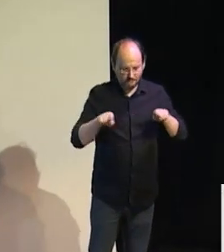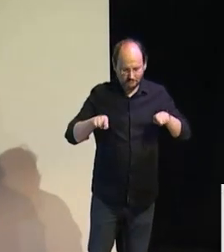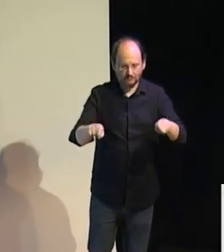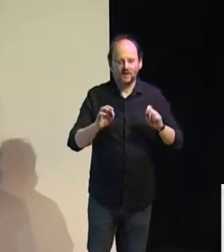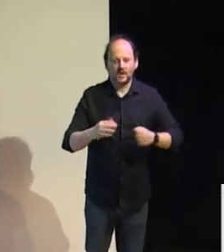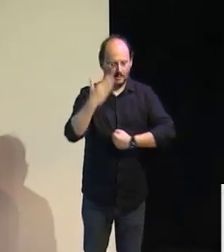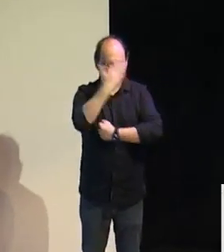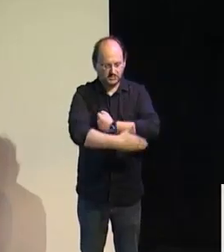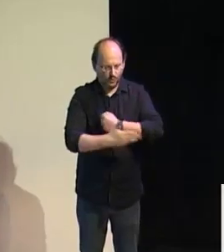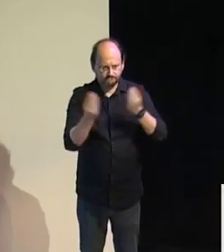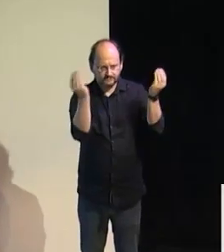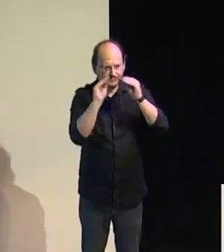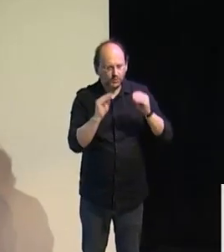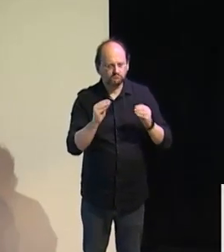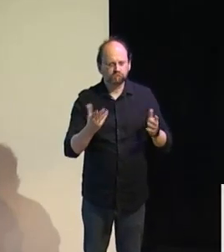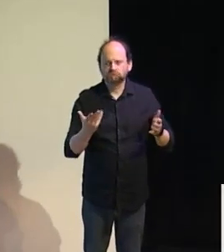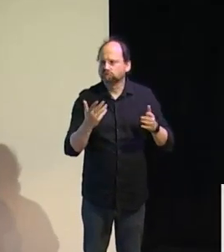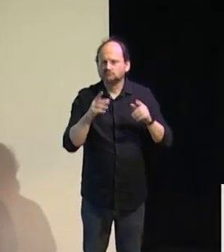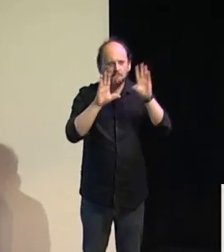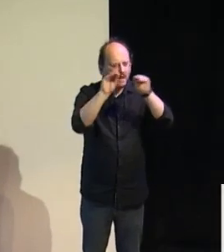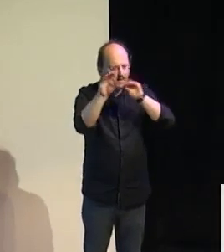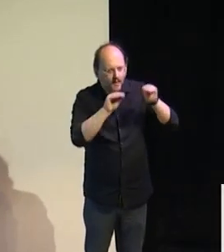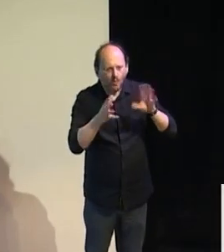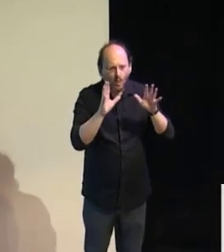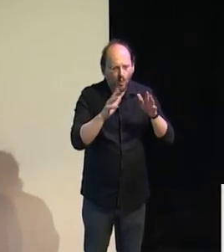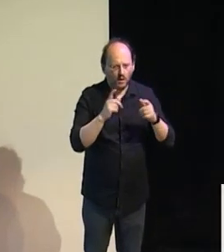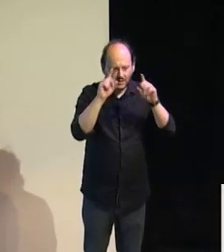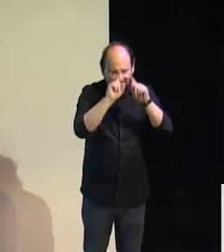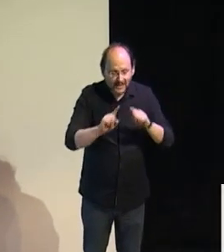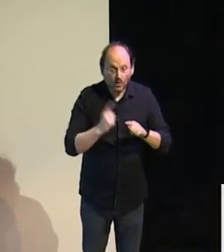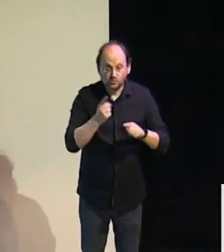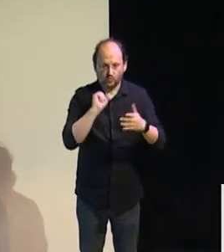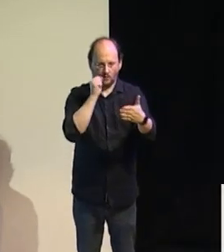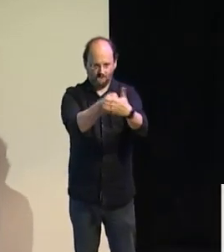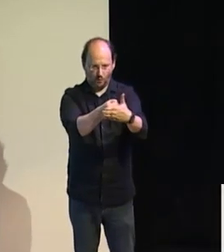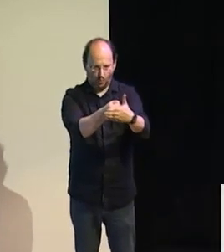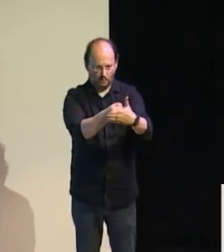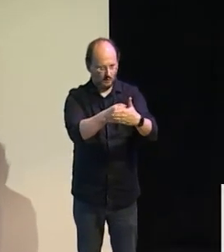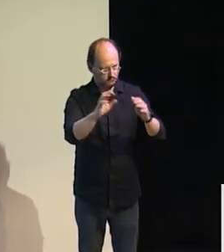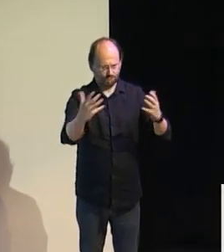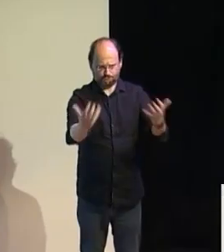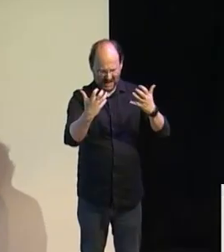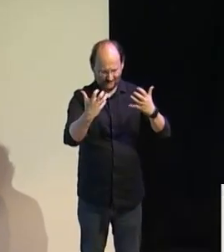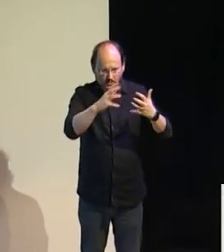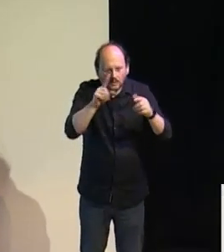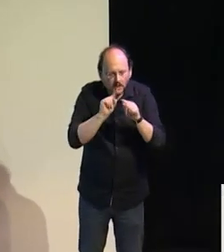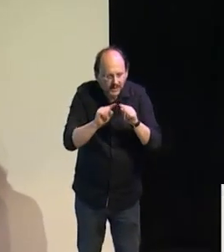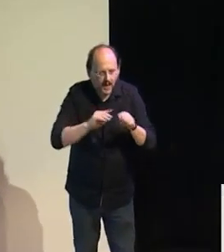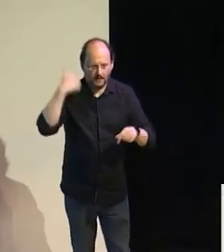Et dans tout ce qui est héraldique, mais tout ce qui est également dans les signes, il y a toujours une description qui commence par